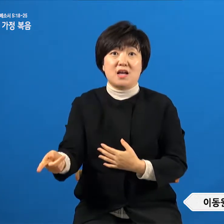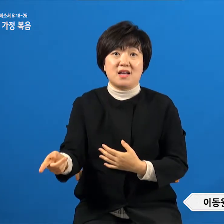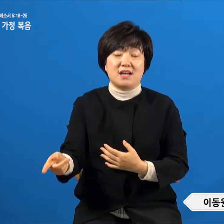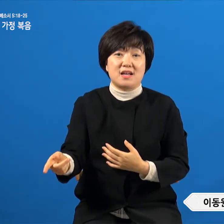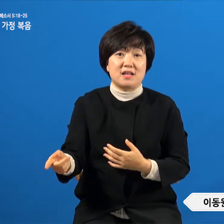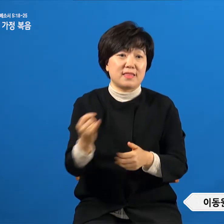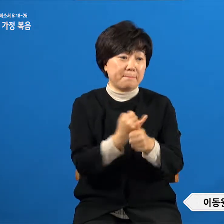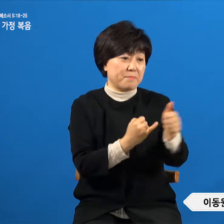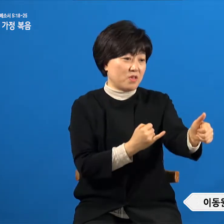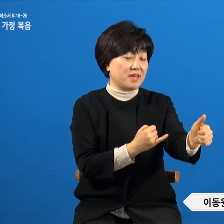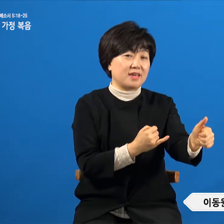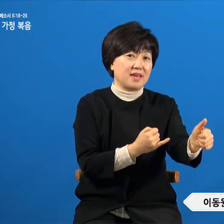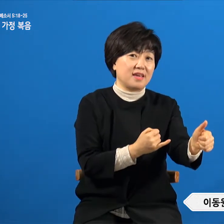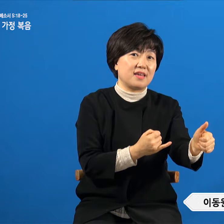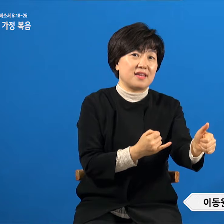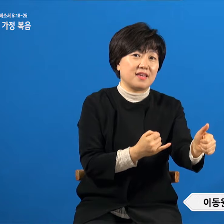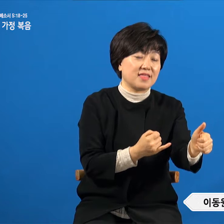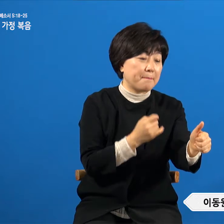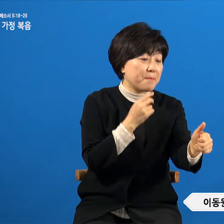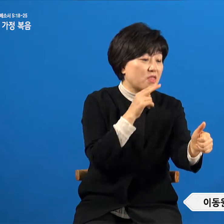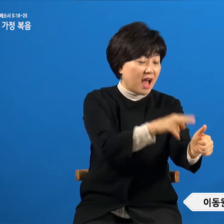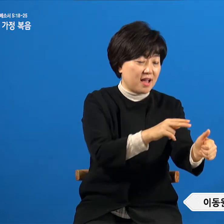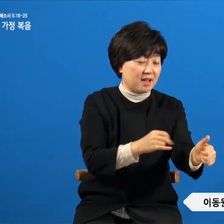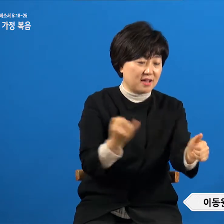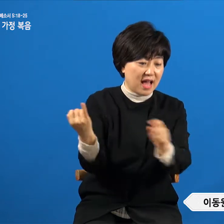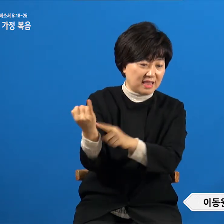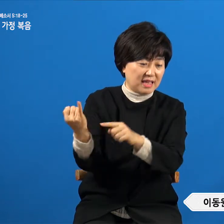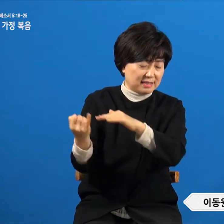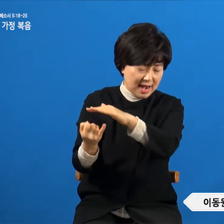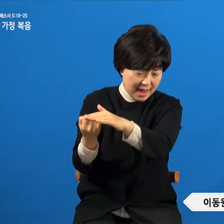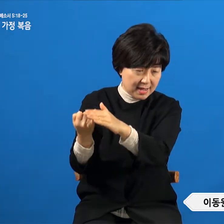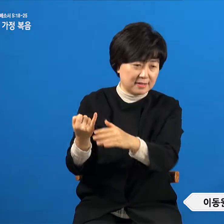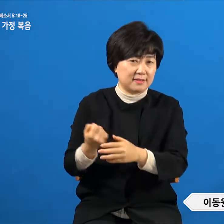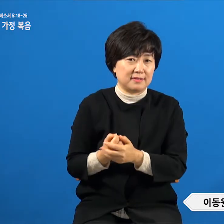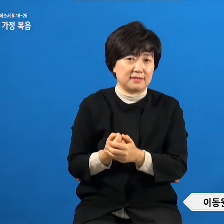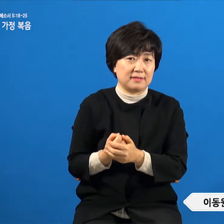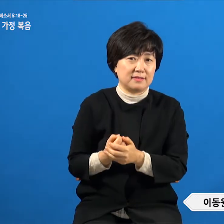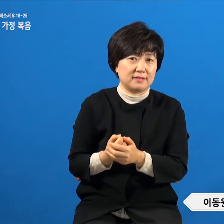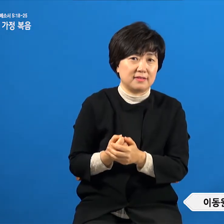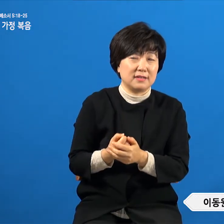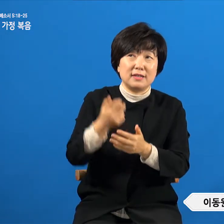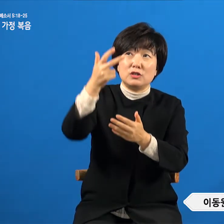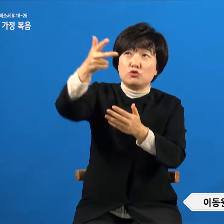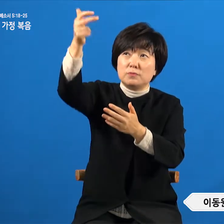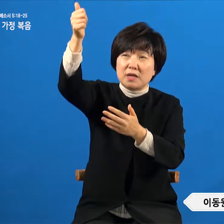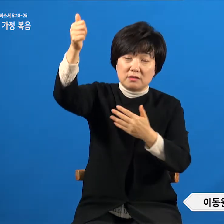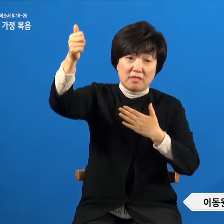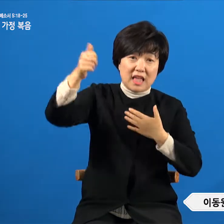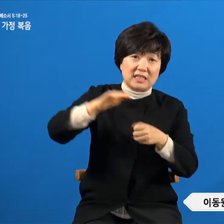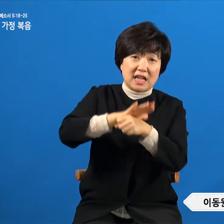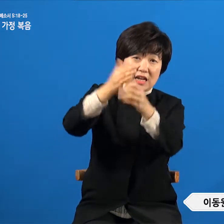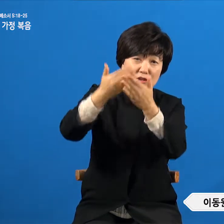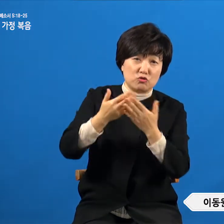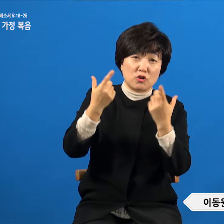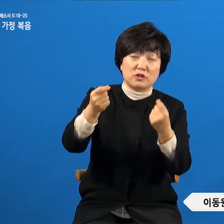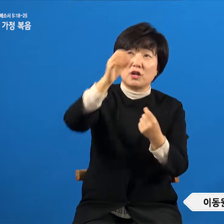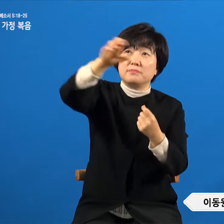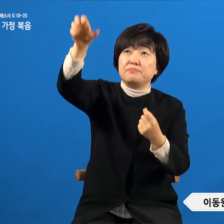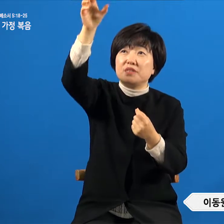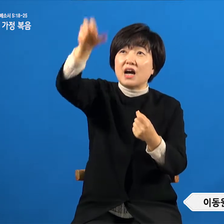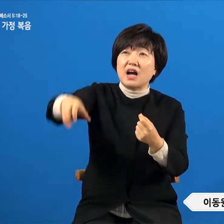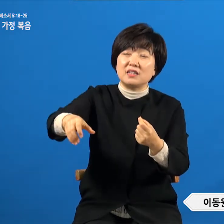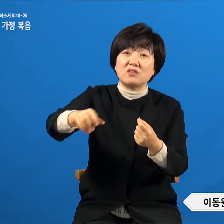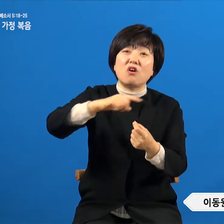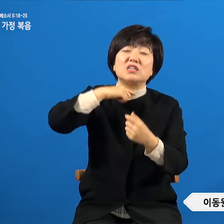것입니다. 또 남편에게 이렇게 명령하시면, 남편이여, 아내를 사랑하기를 주께서 우리를 사랑하신 것처럼